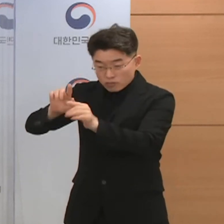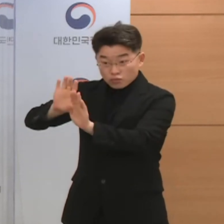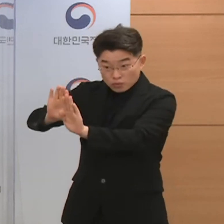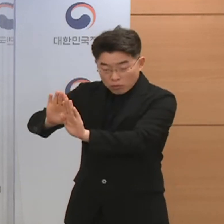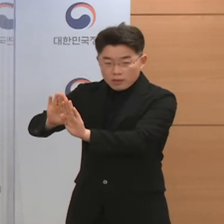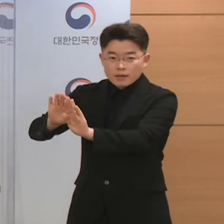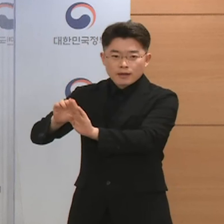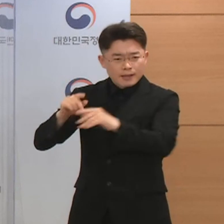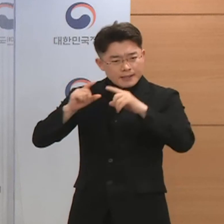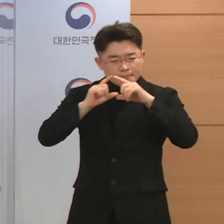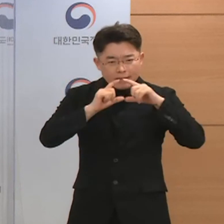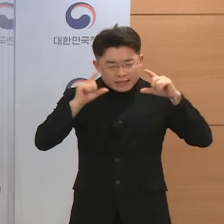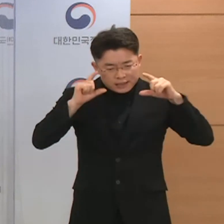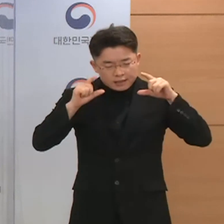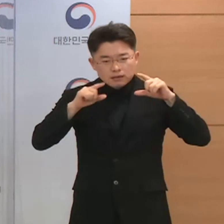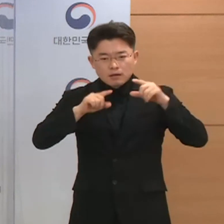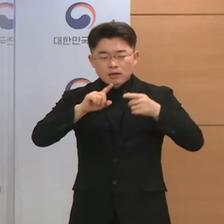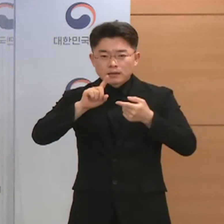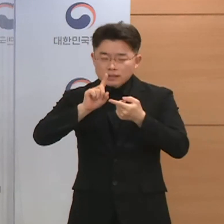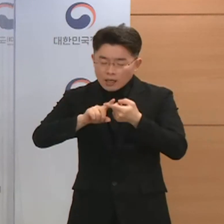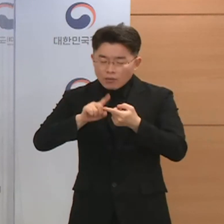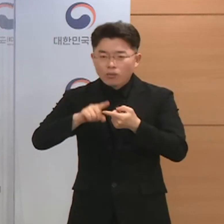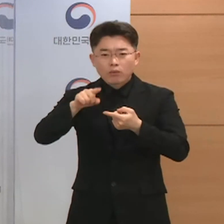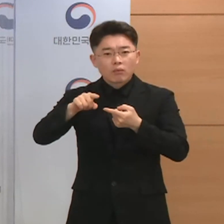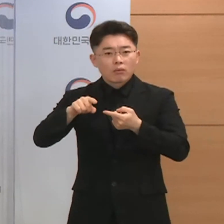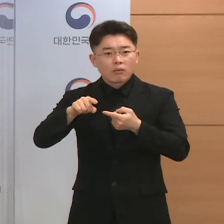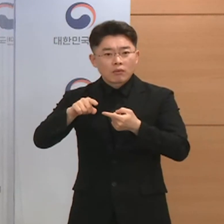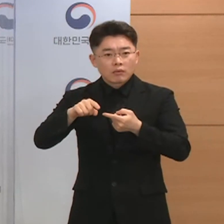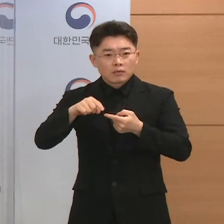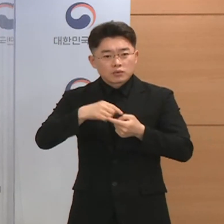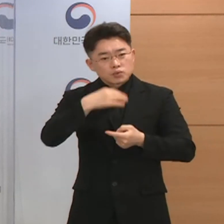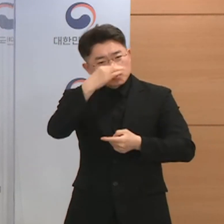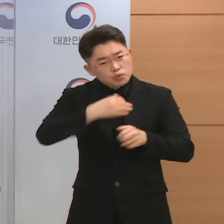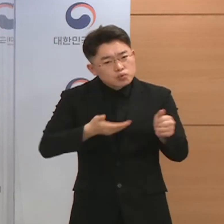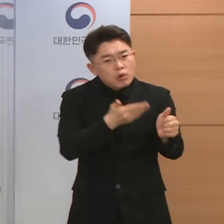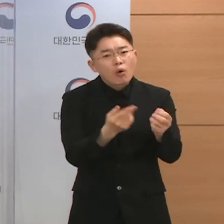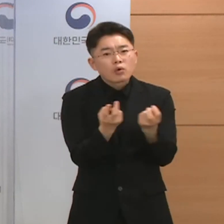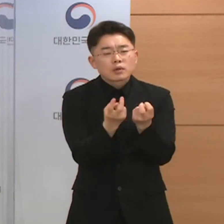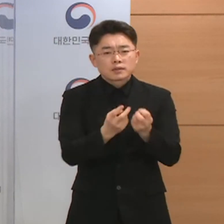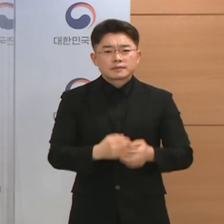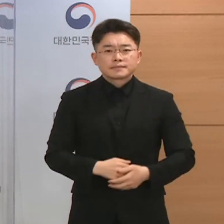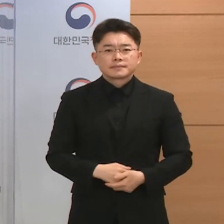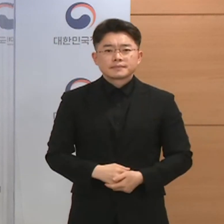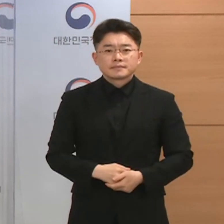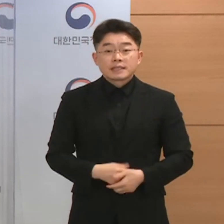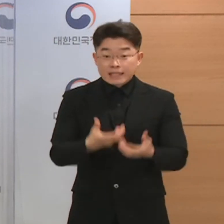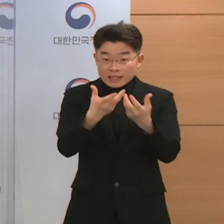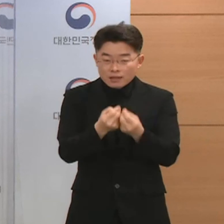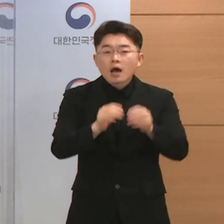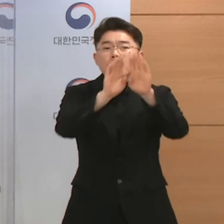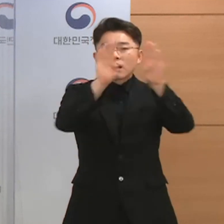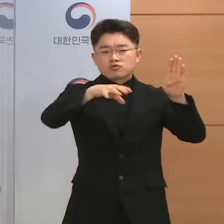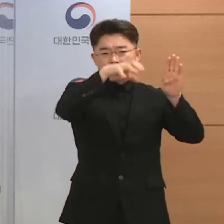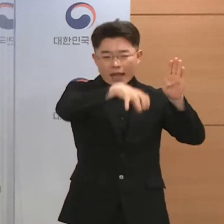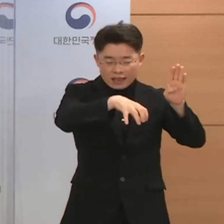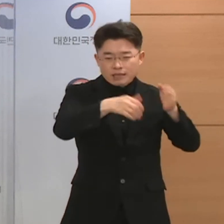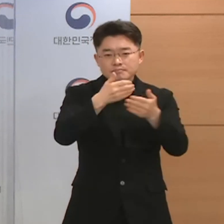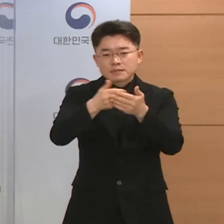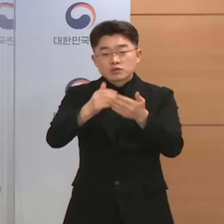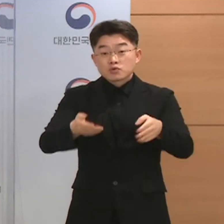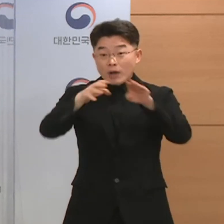번째 질이 있었습니다. 방역 수칙을 느슨하게 하지 않는 형태의 인센티브가 아마 오늘 발표한 뭐 박물관, 미술관 등의 입장료